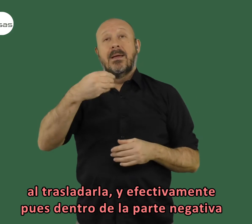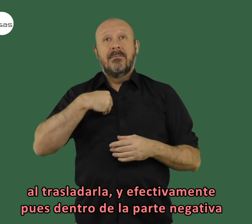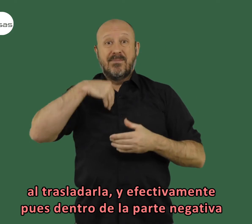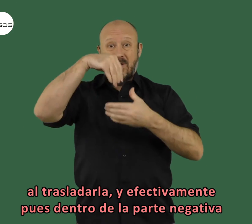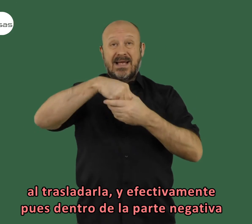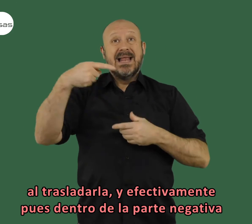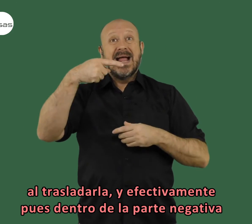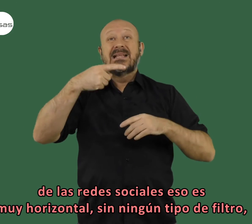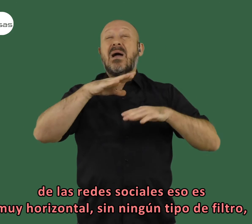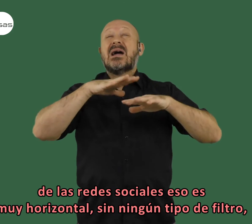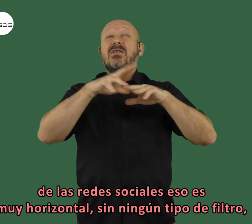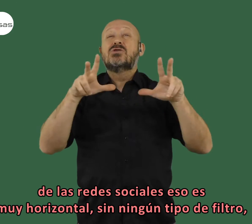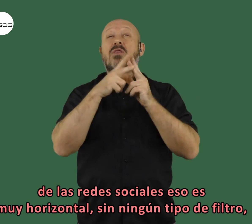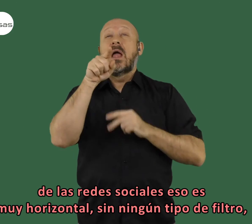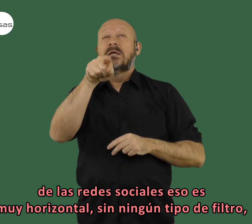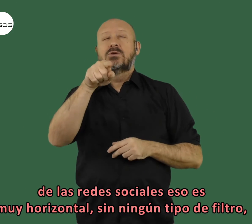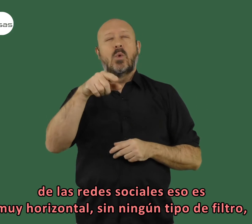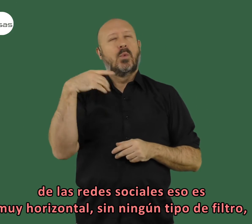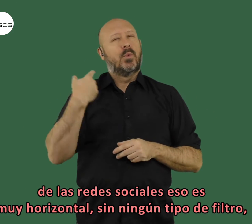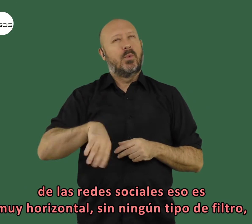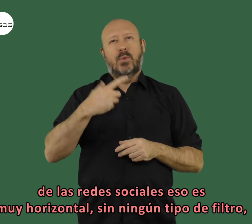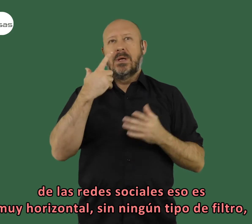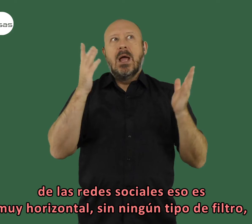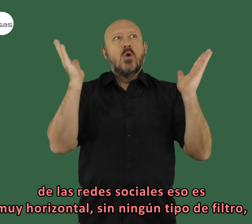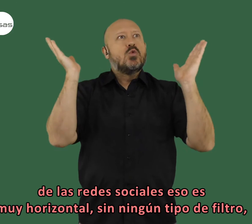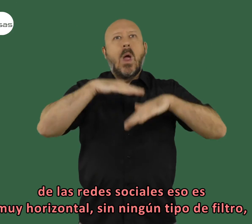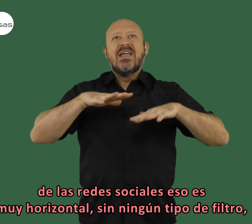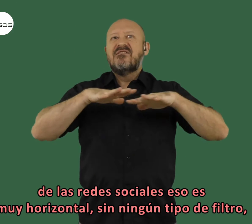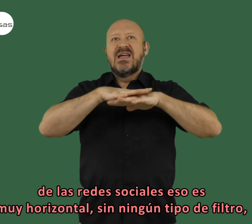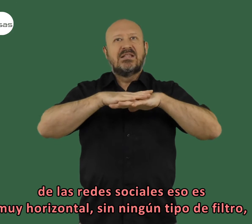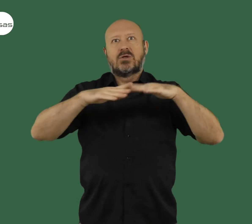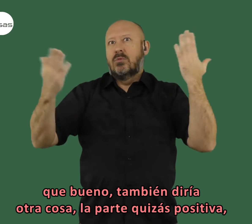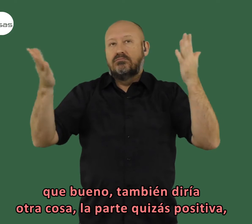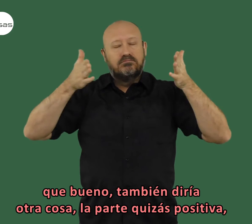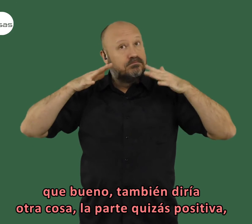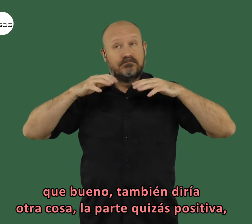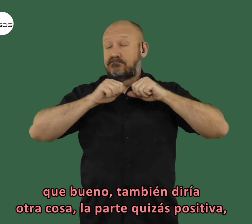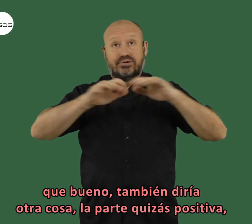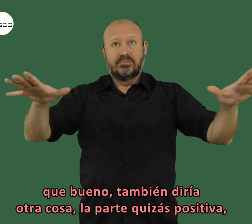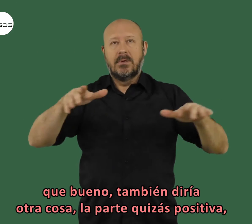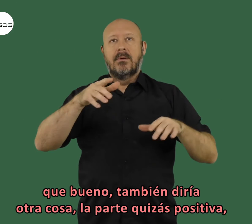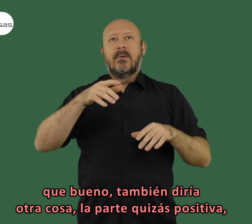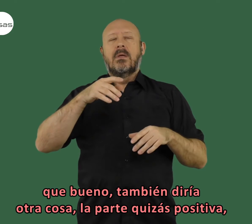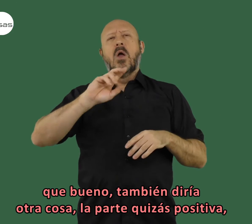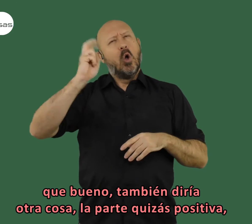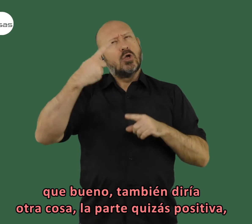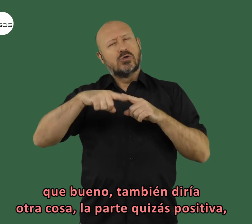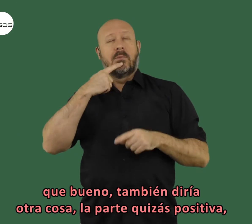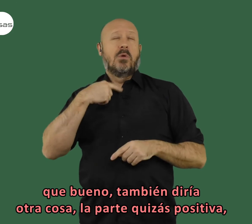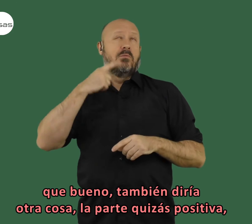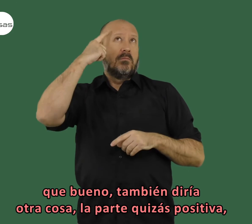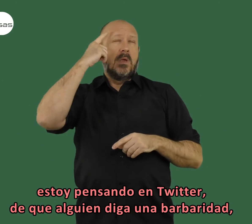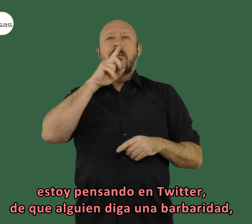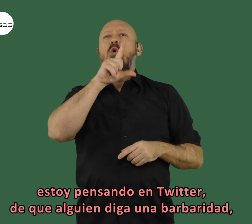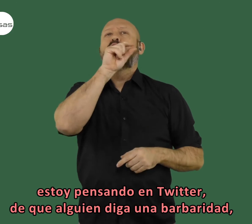pues dentro de la parte negativa de las redes sociales, eso es muy horizontal, sin ningún tipo de filtro. Que bueno, también diría otra cosa, la parte